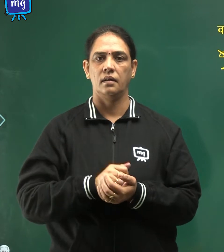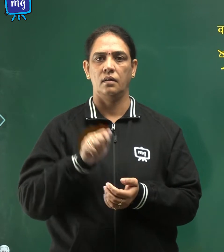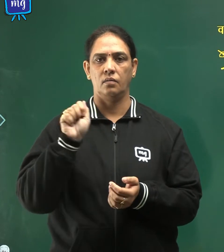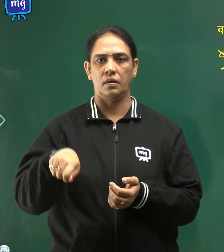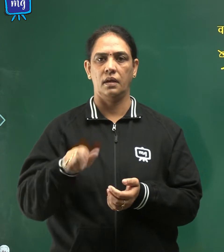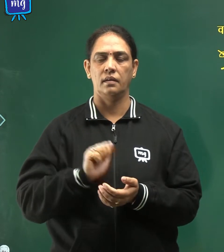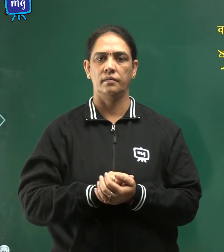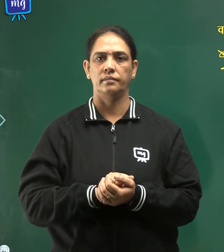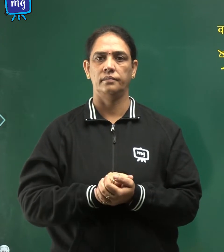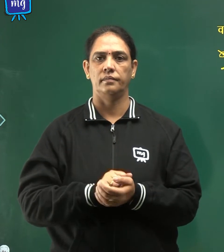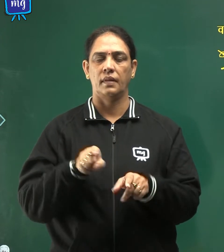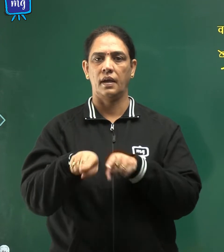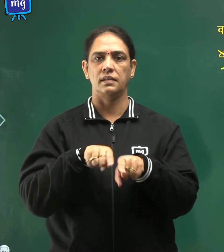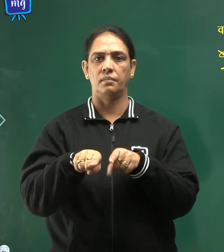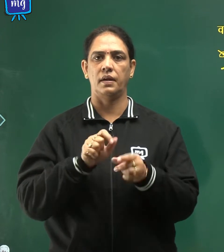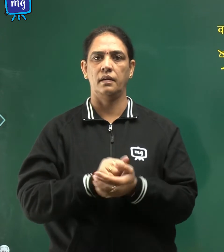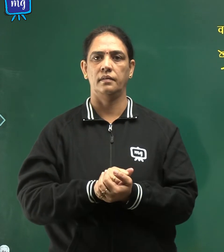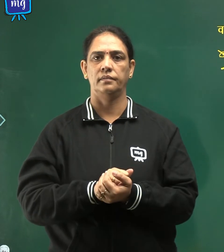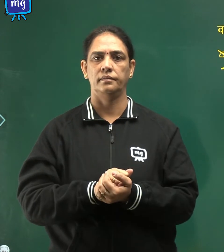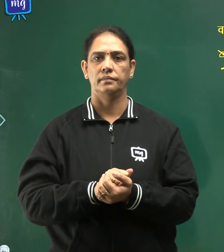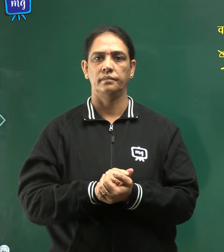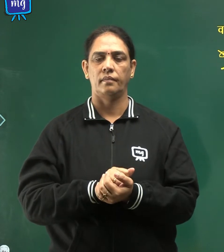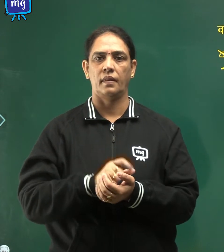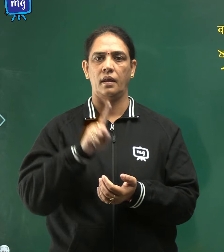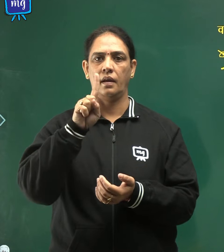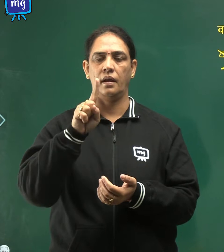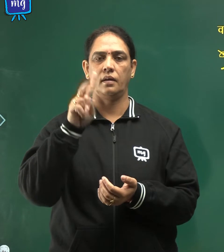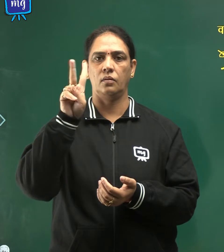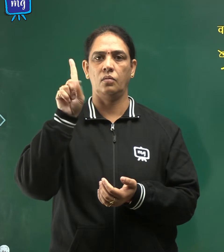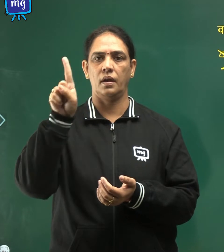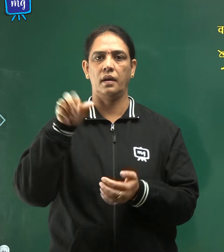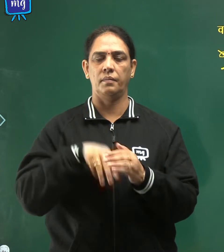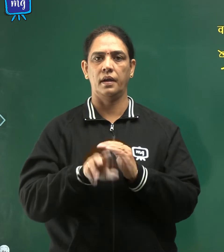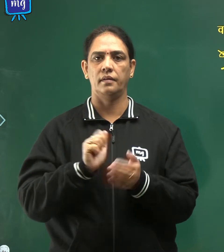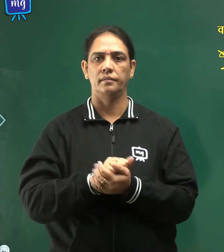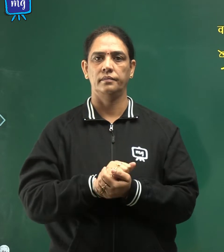होगी। उदाहरण 121 में